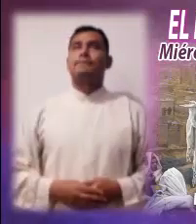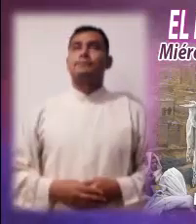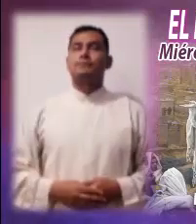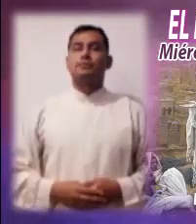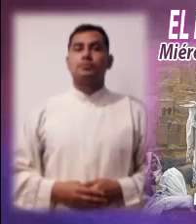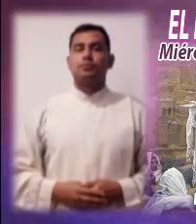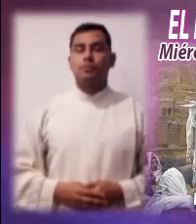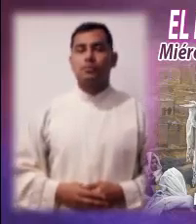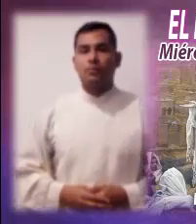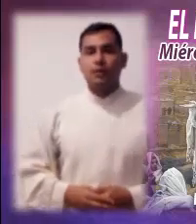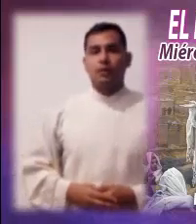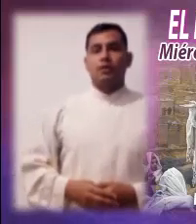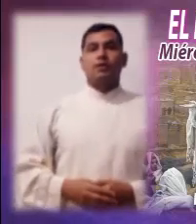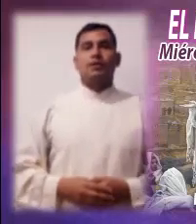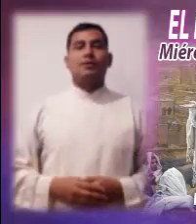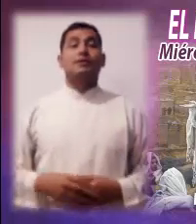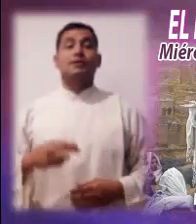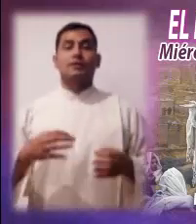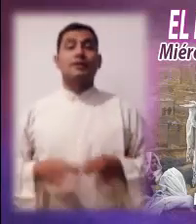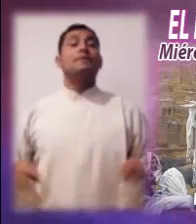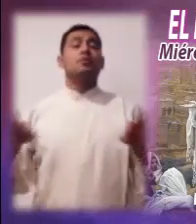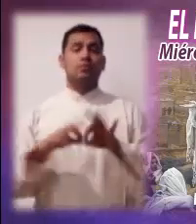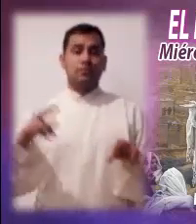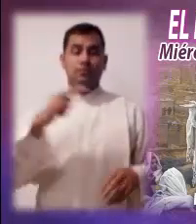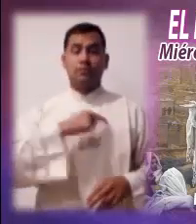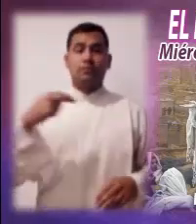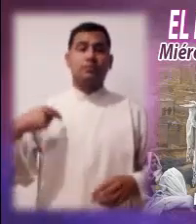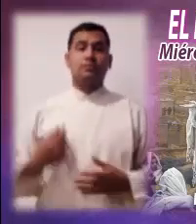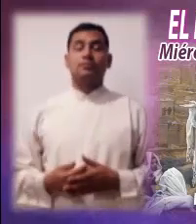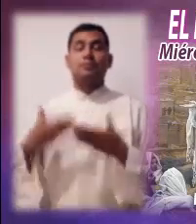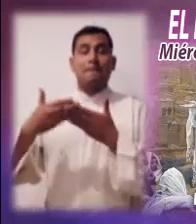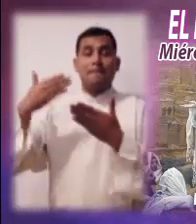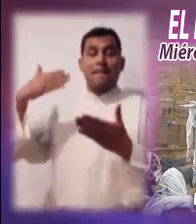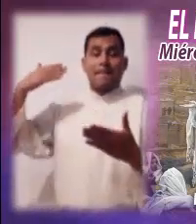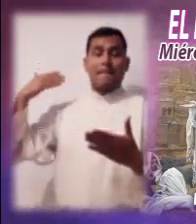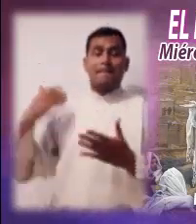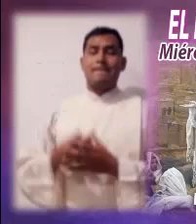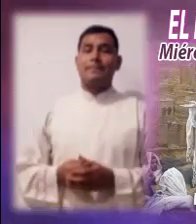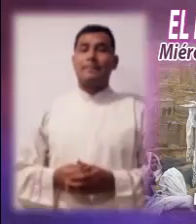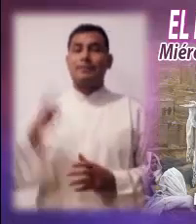diaria, no son capaces de asumir las responsabilidades y compromisos.